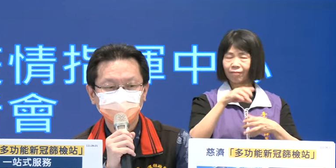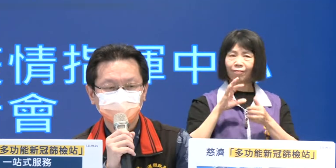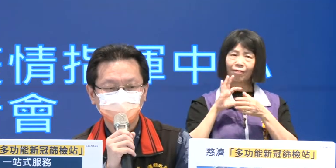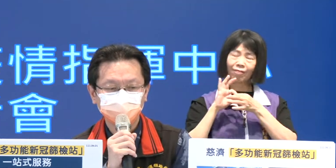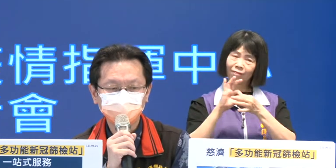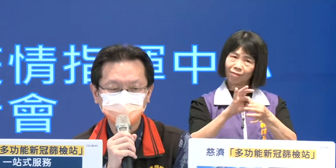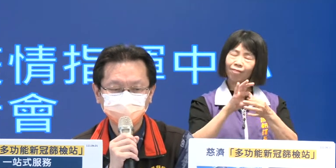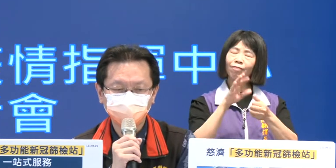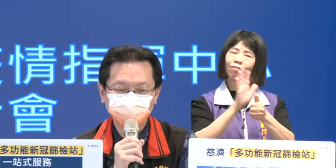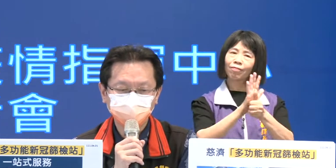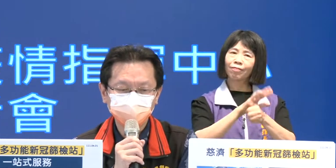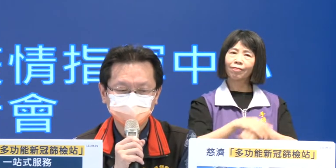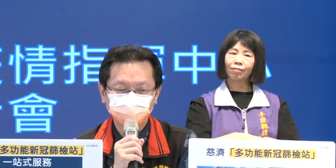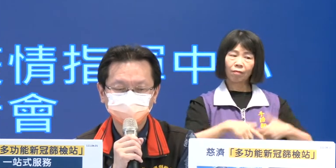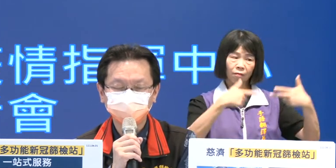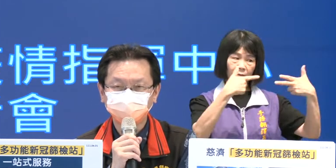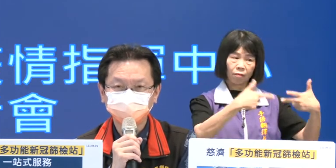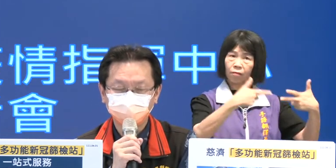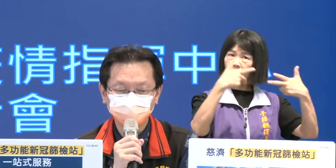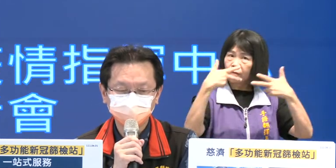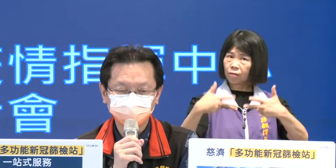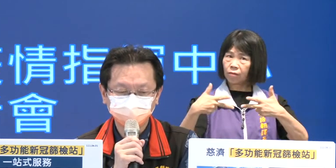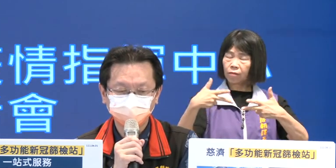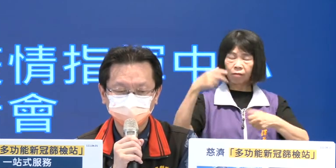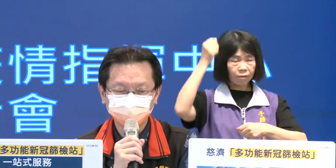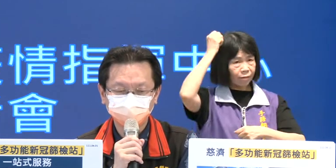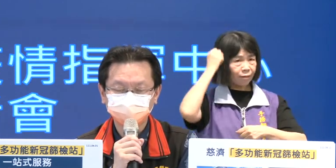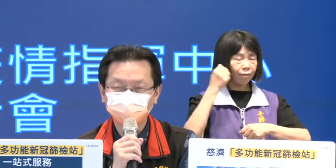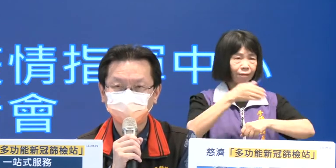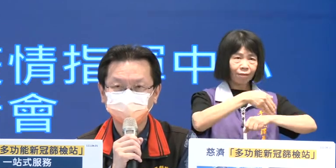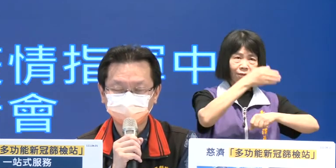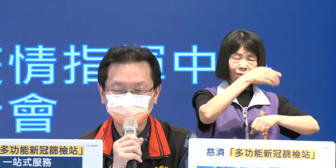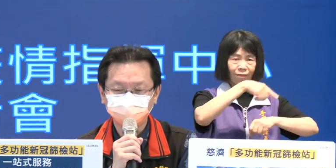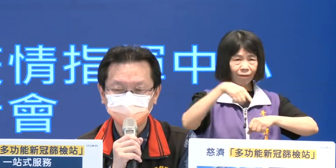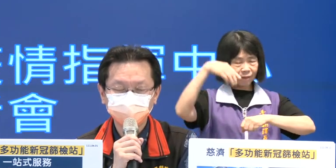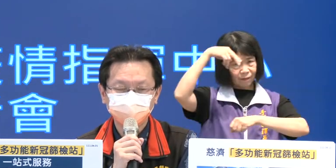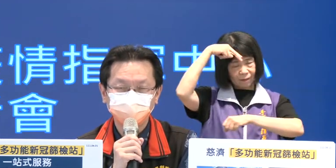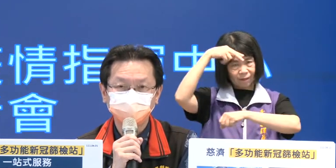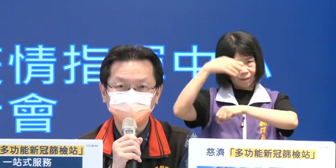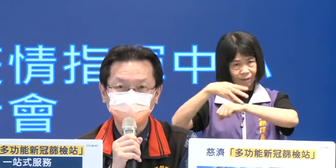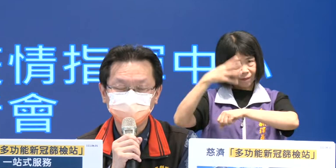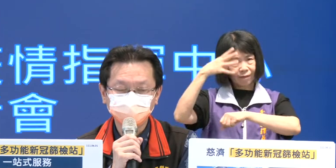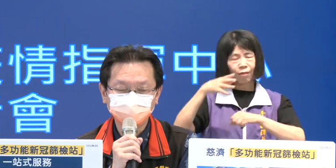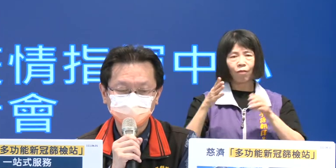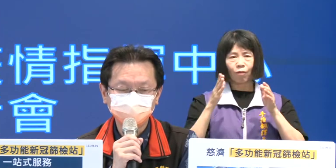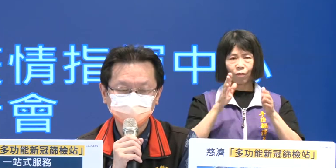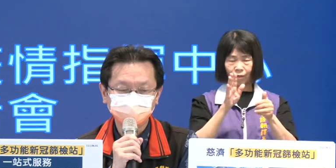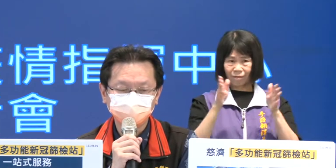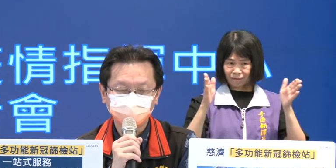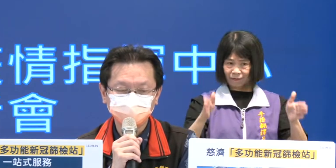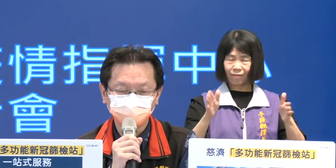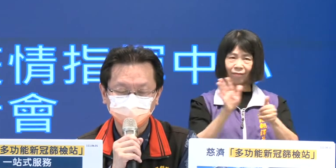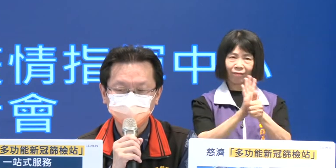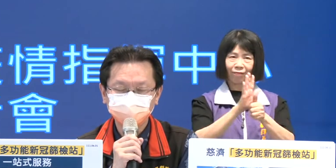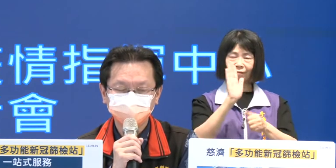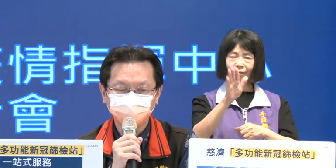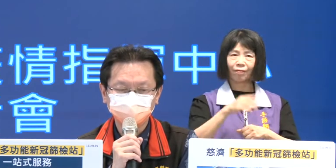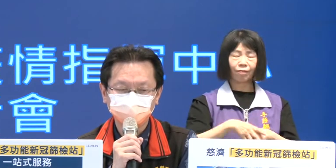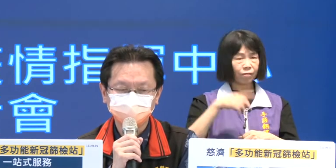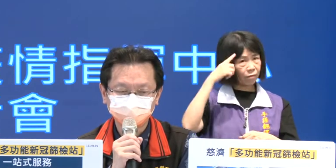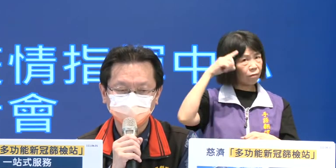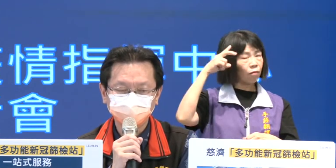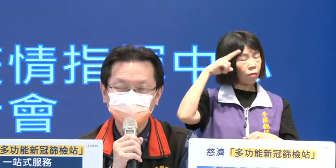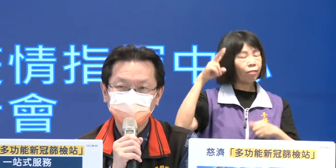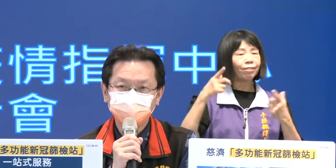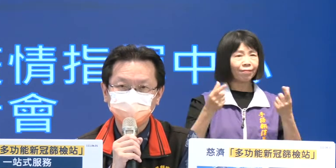服务。那六日的话呢，他们是从早上9点到下午4点啊，所以明后天都是从早上9点到